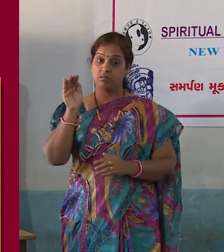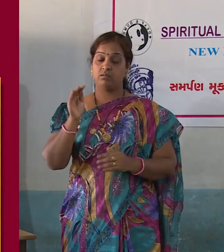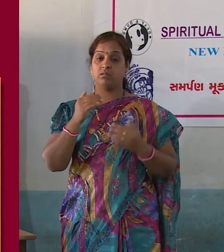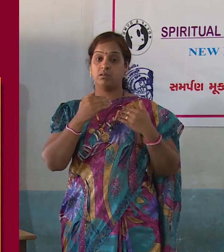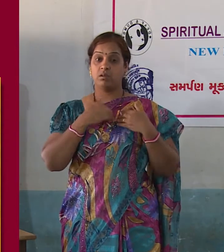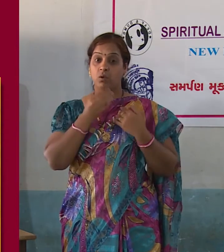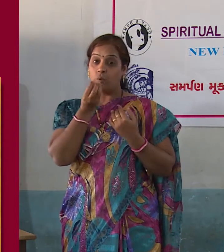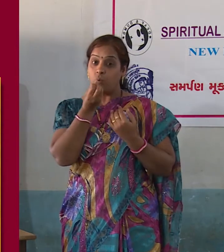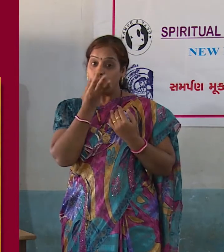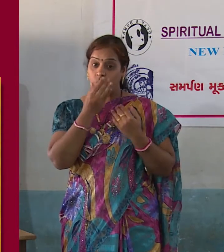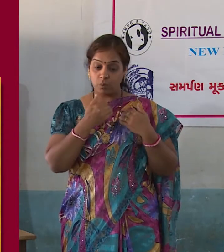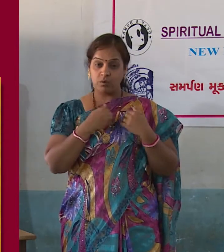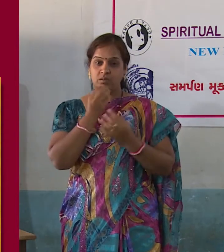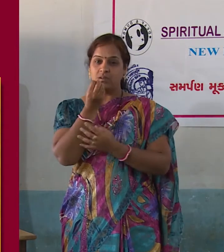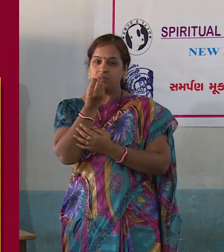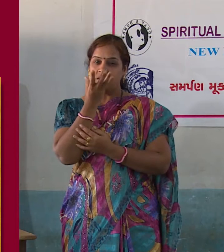मणि के समान है।